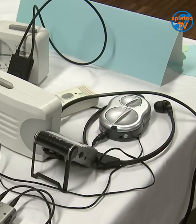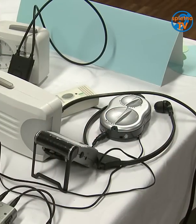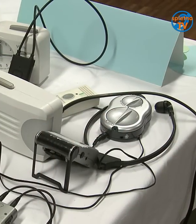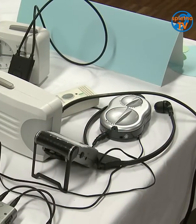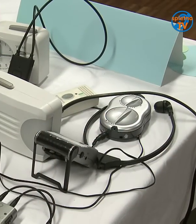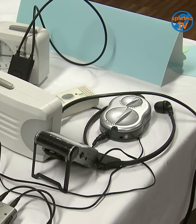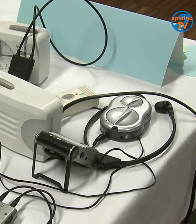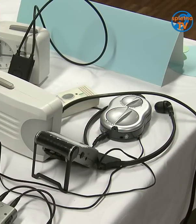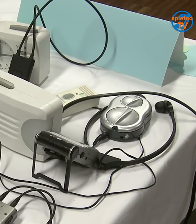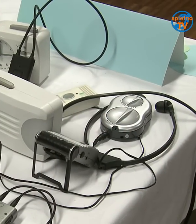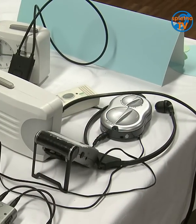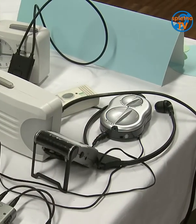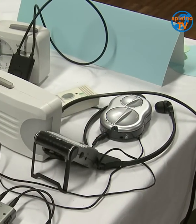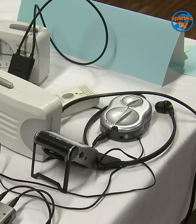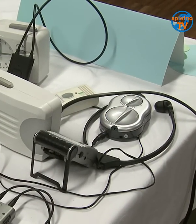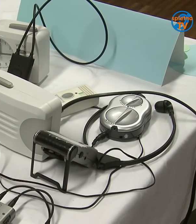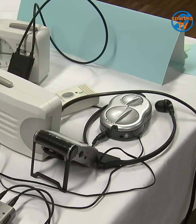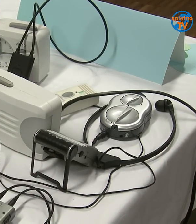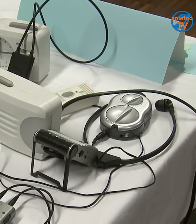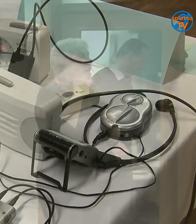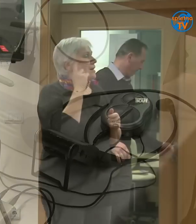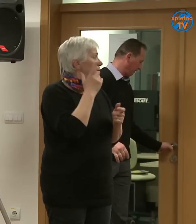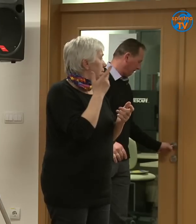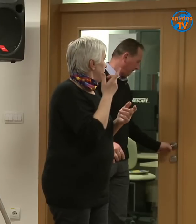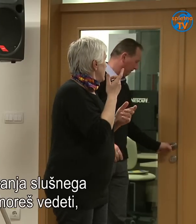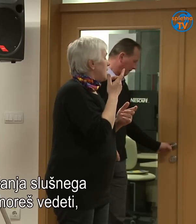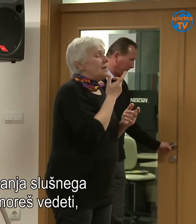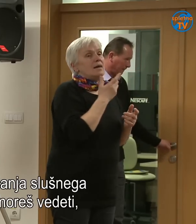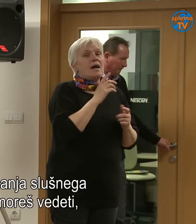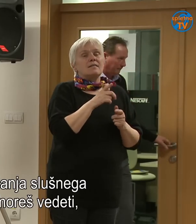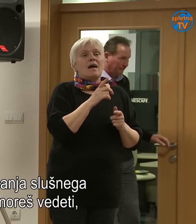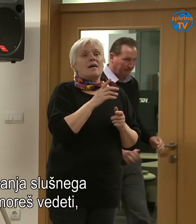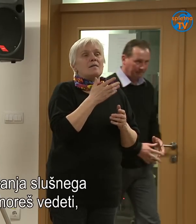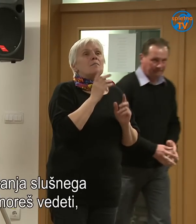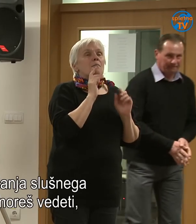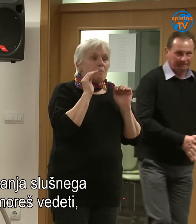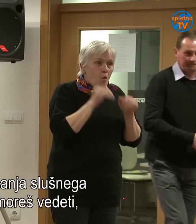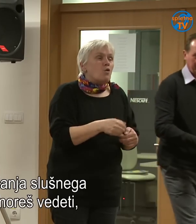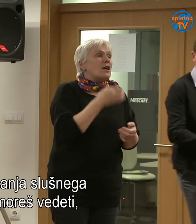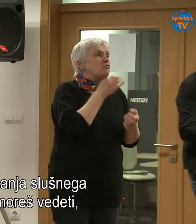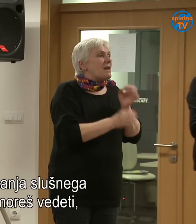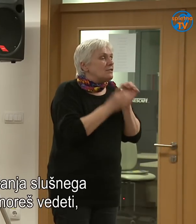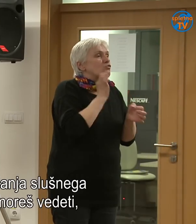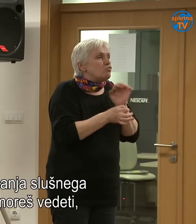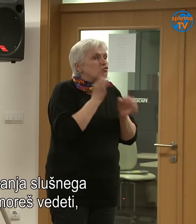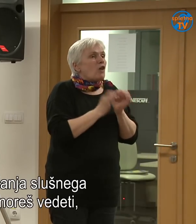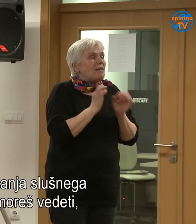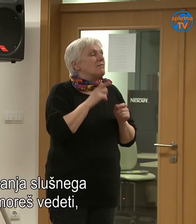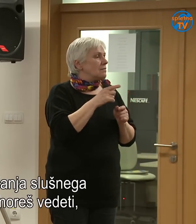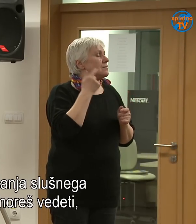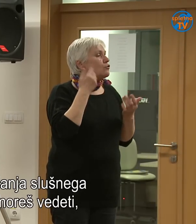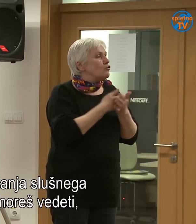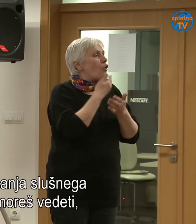Gospod Kosi, želi po mikrofonu nekaj povedati. Brez preizkušanja slušnega aparata